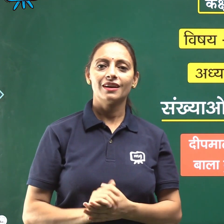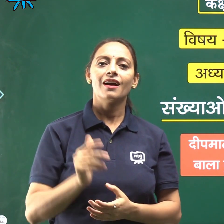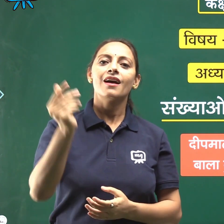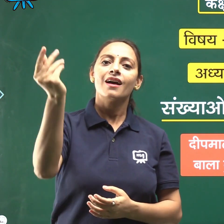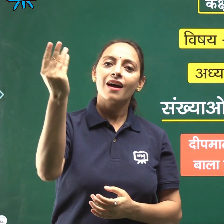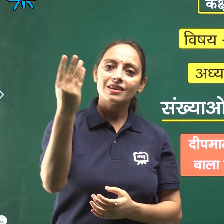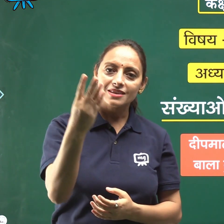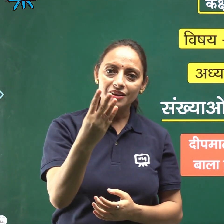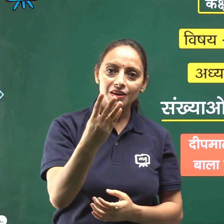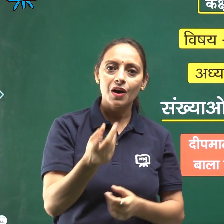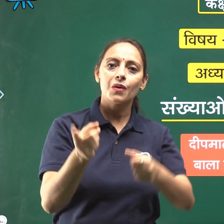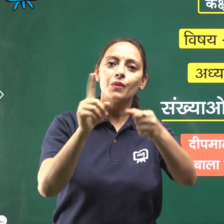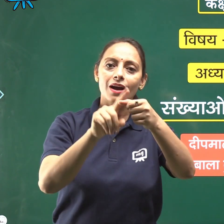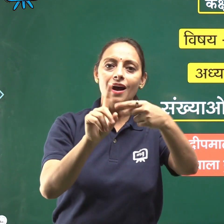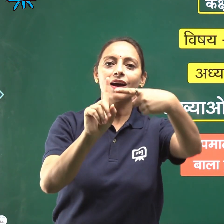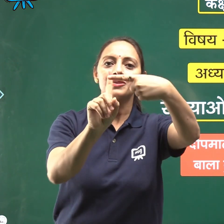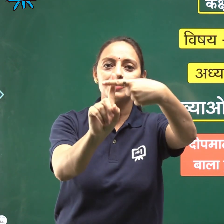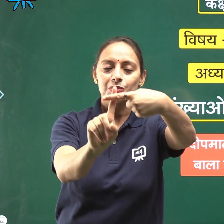संख्याओं का जोड़।